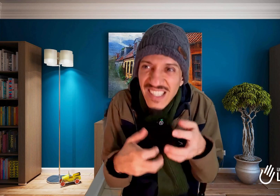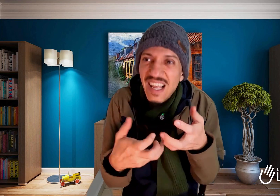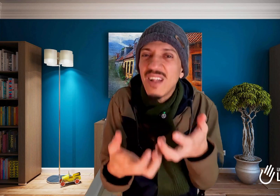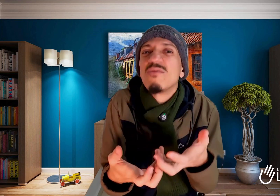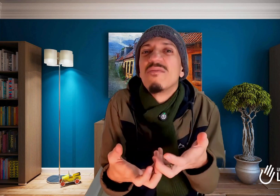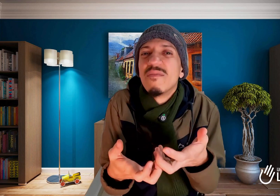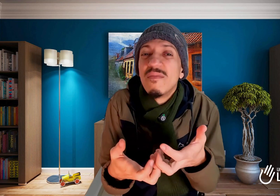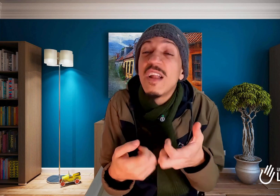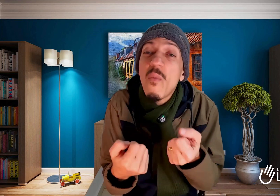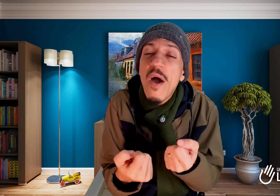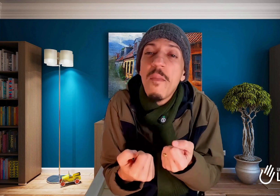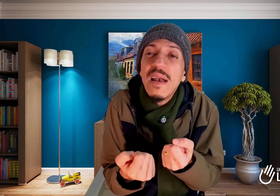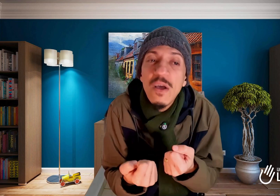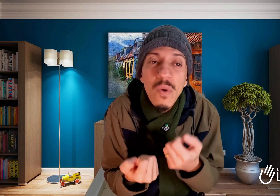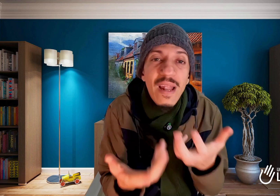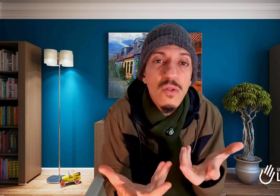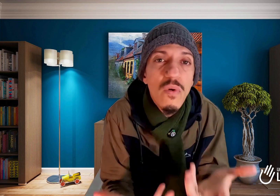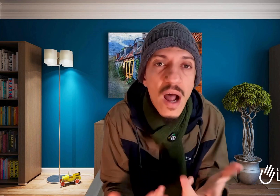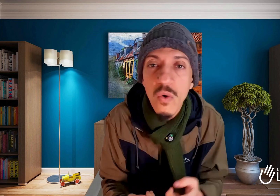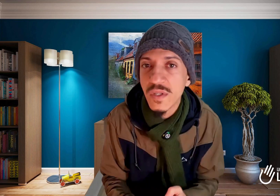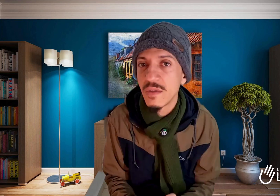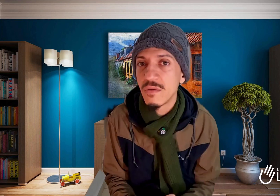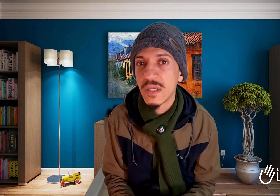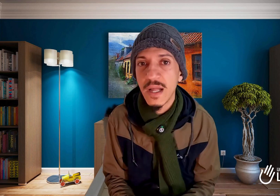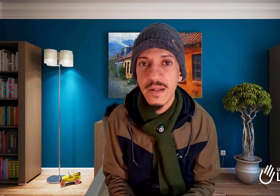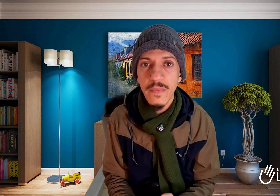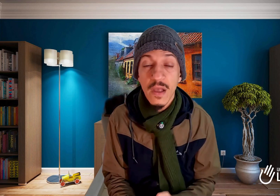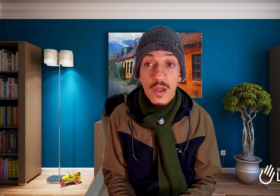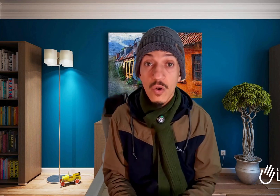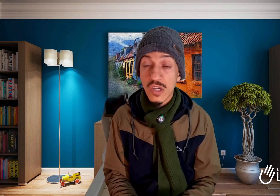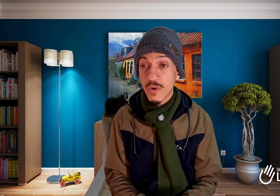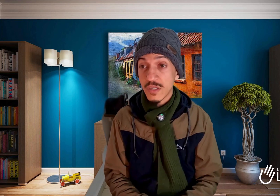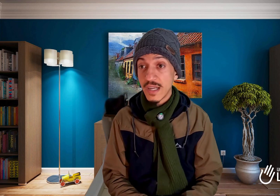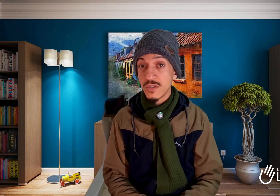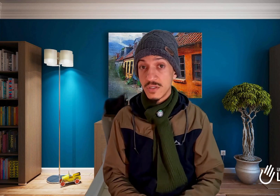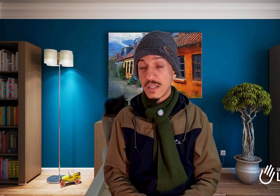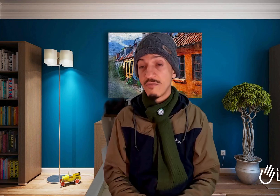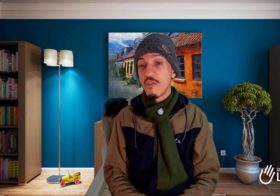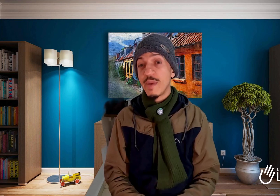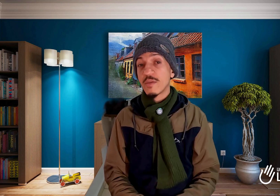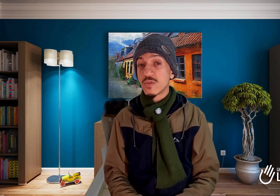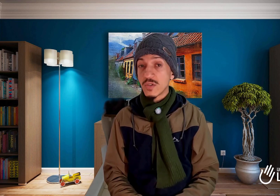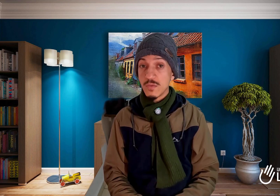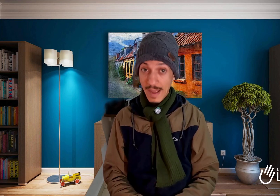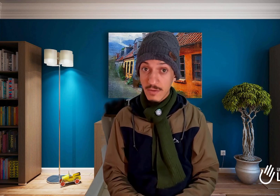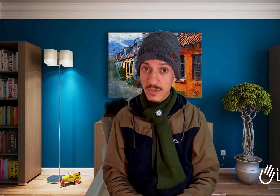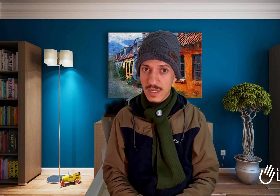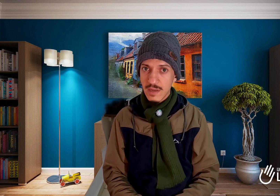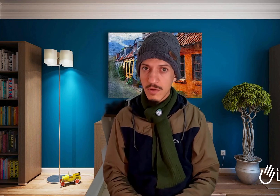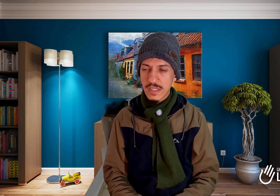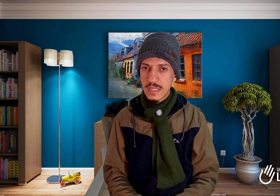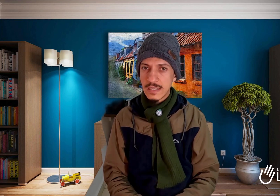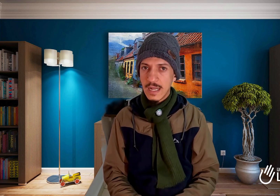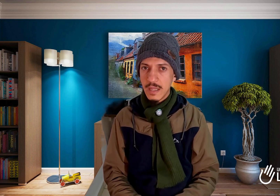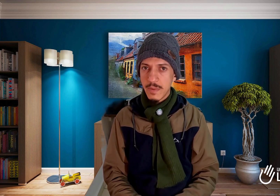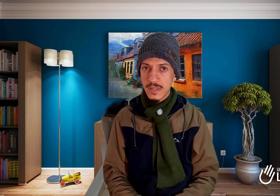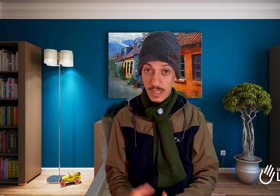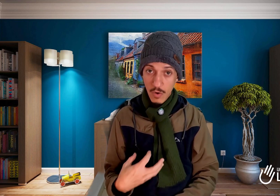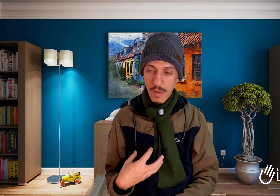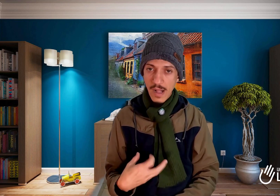engessado. Não é uma língua natural sendo usada. Nosso processo de desenvolvimento dos nossos métodos aqui na Universidade da Libras, eu, Márcio, junto